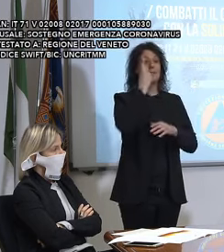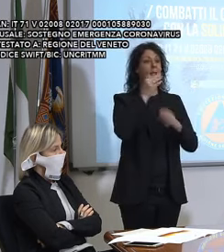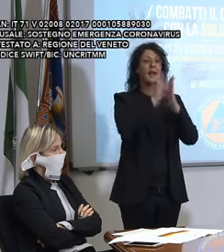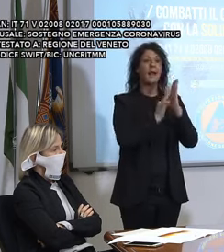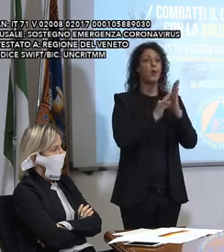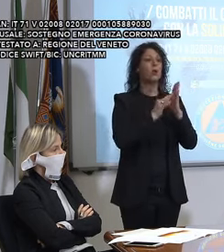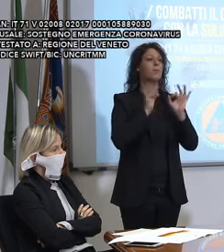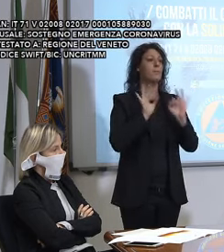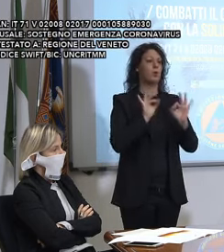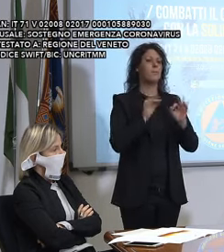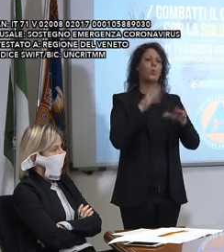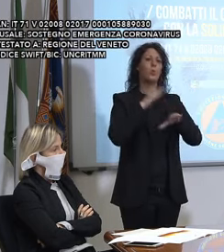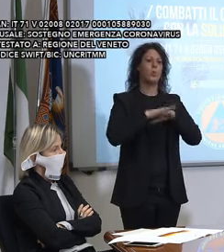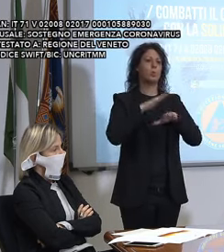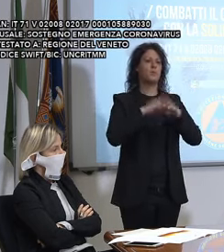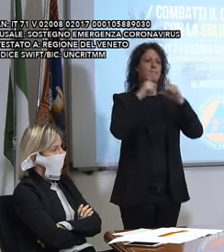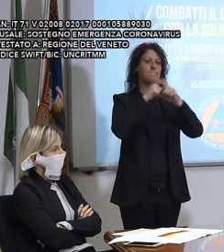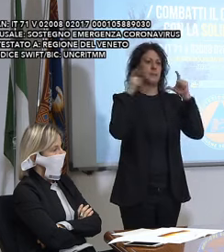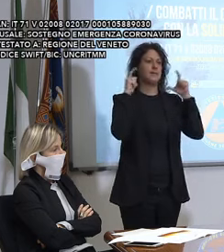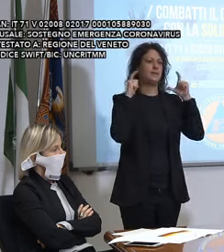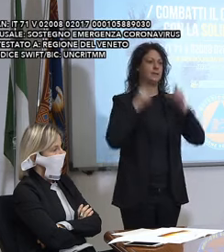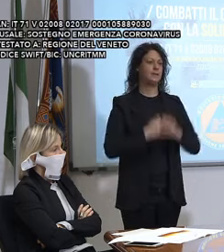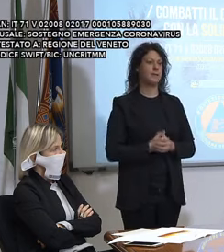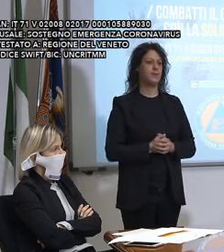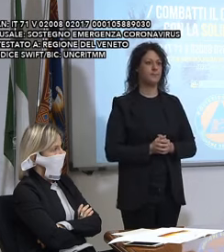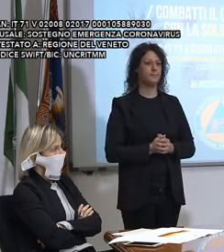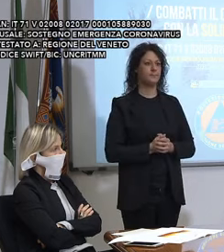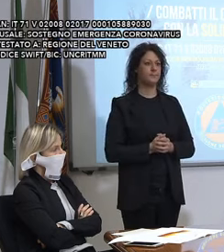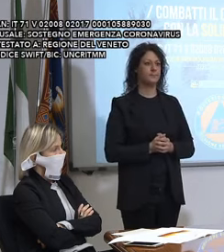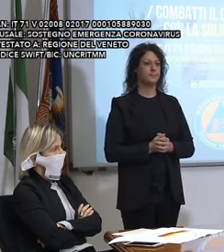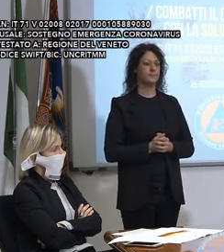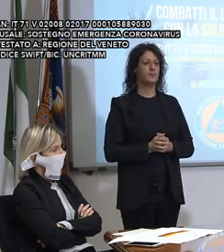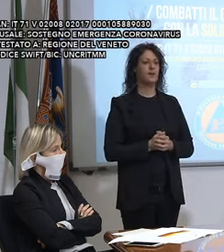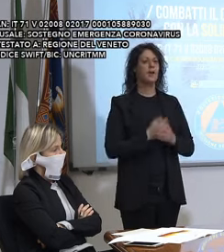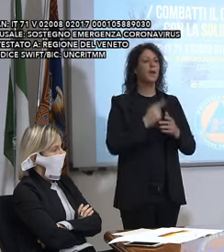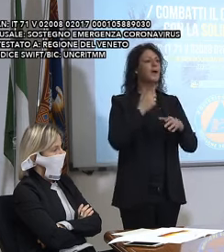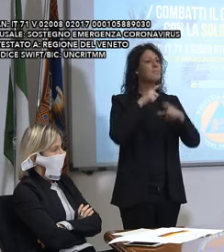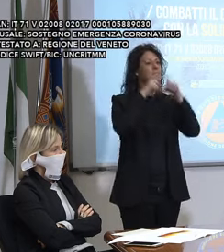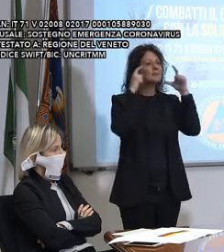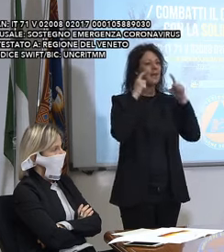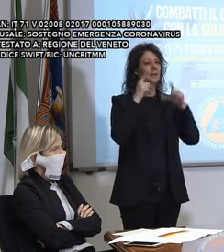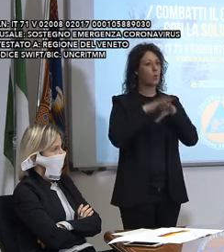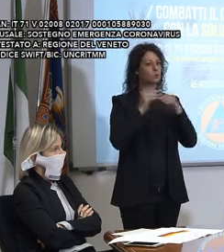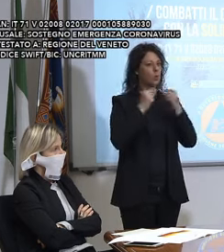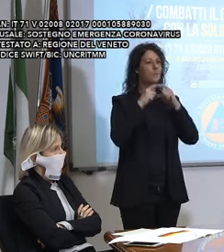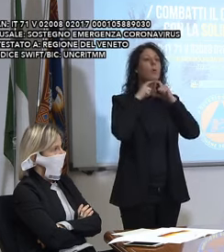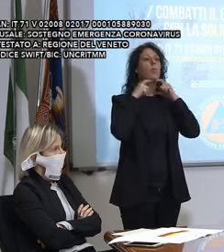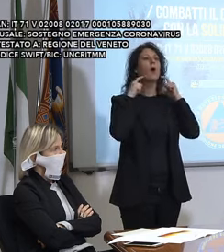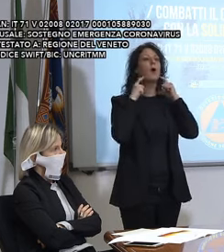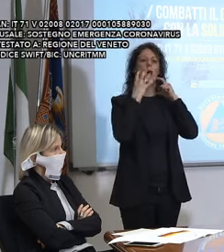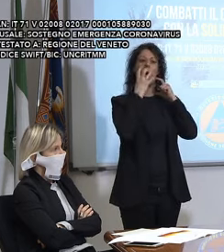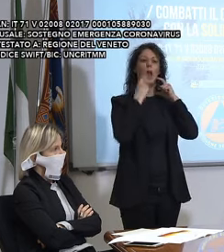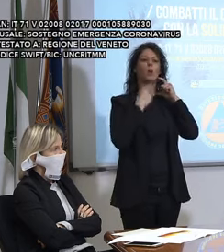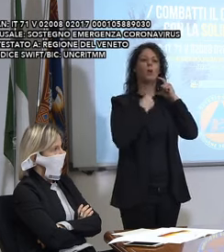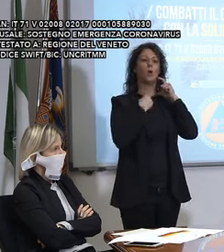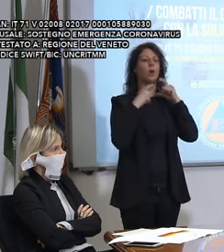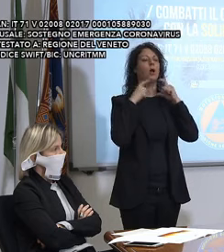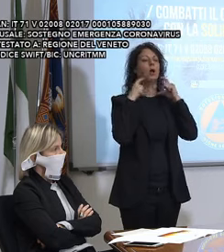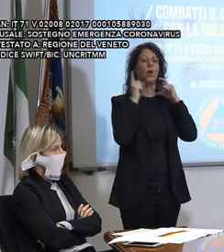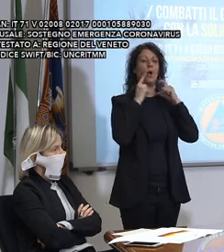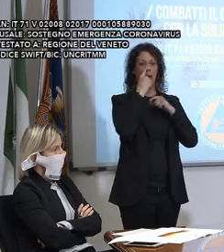mascherina, che non va portata per tener caldo la gola o lasciandoci fuori il naso,